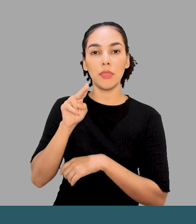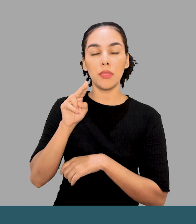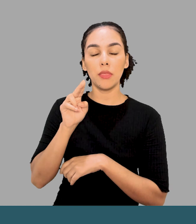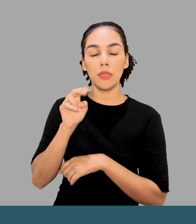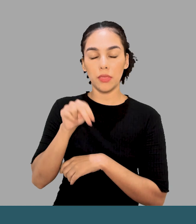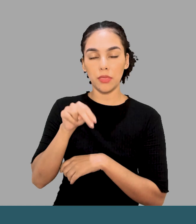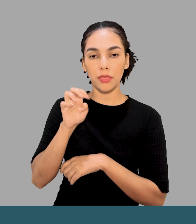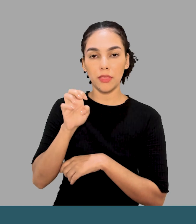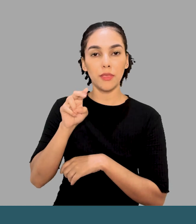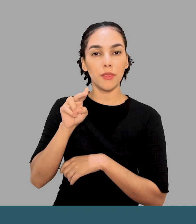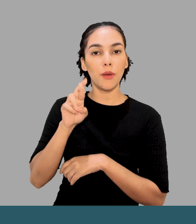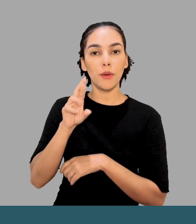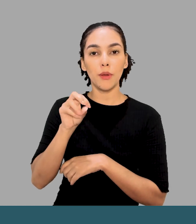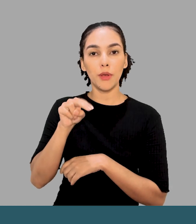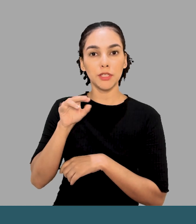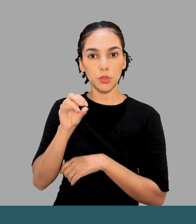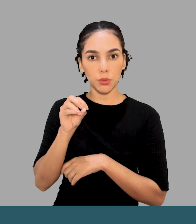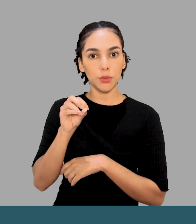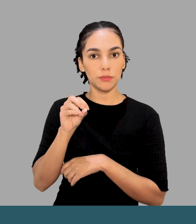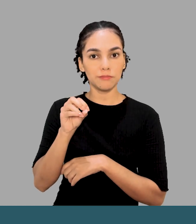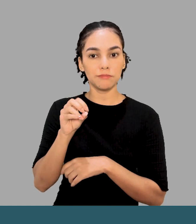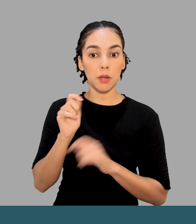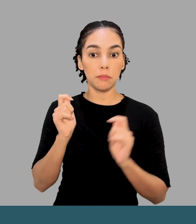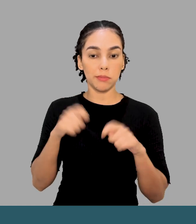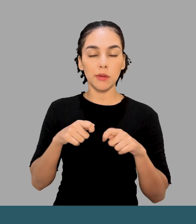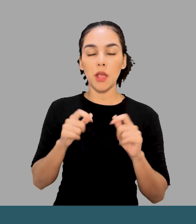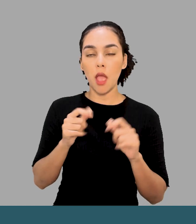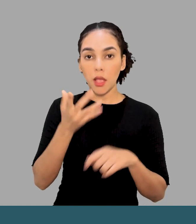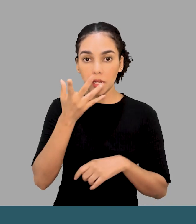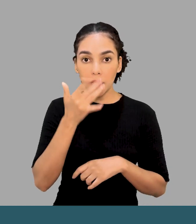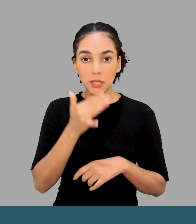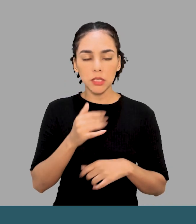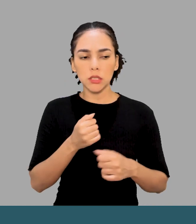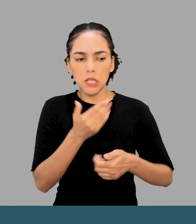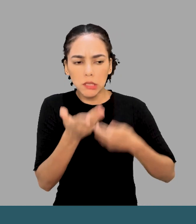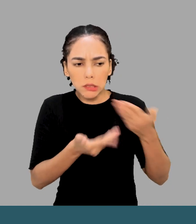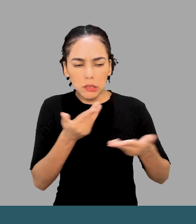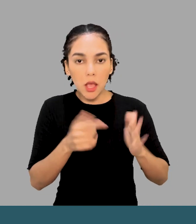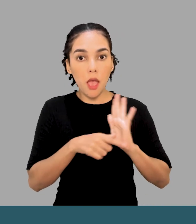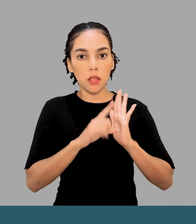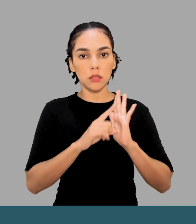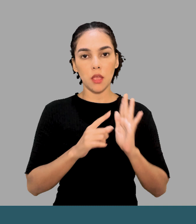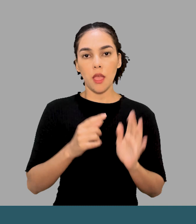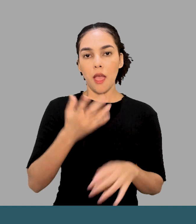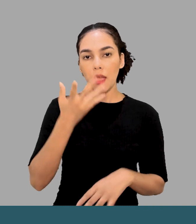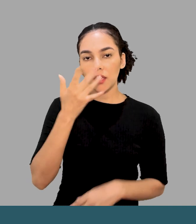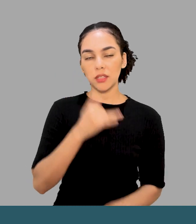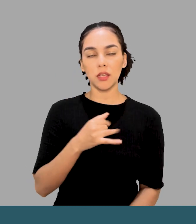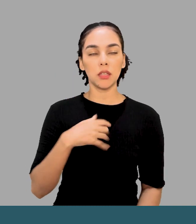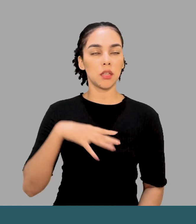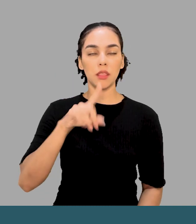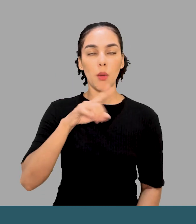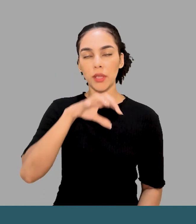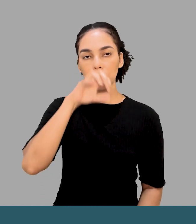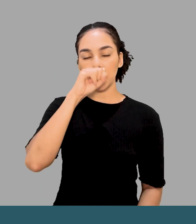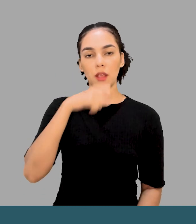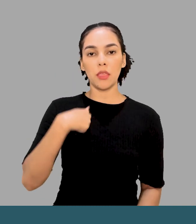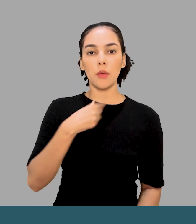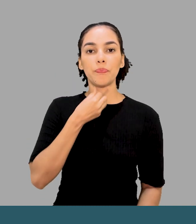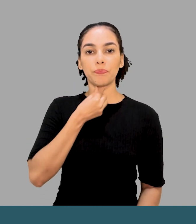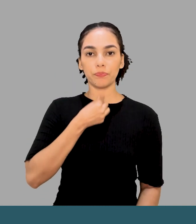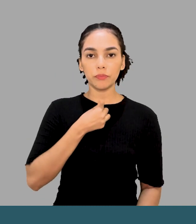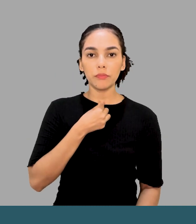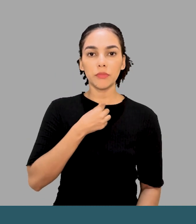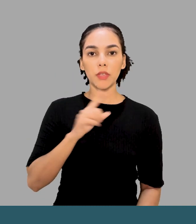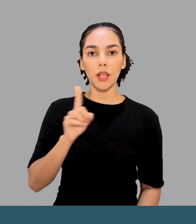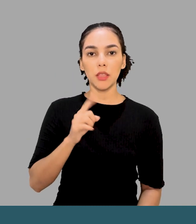da criança precocemente, aquela criança que não se mexe, aquela criança que não respira, que não deglute, que não fala